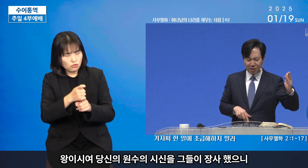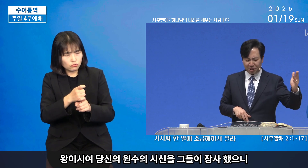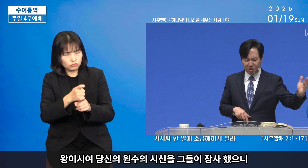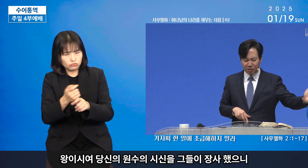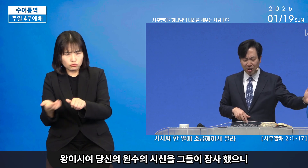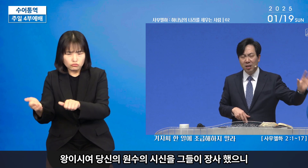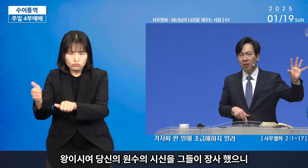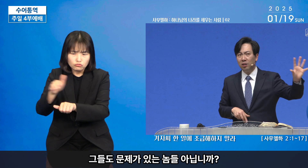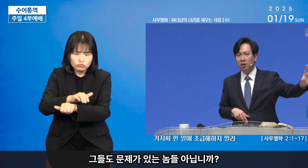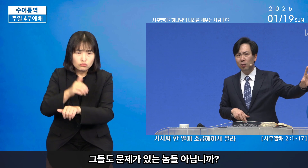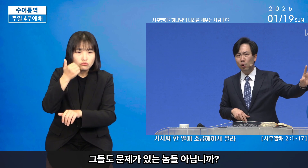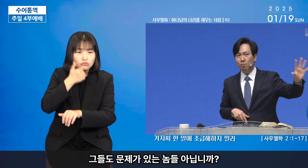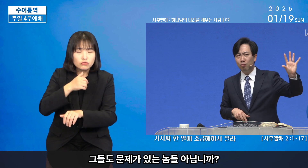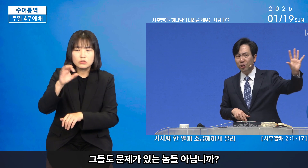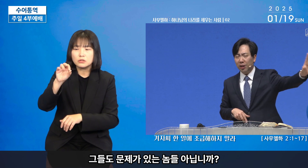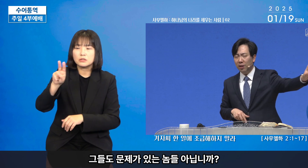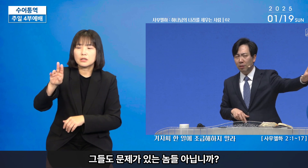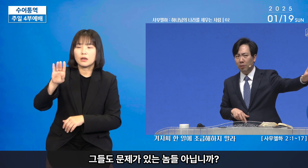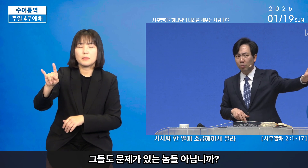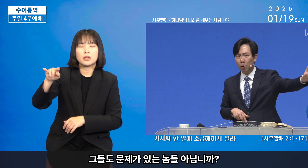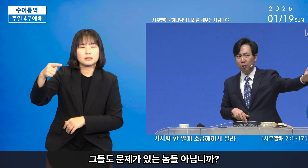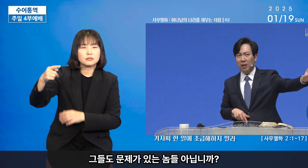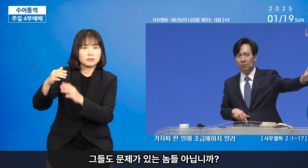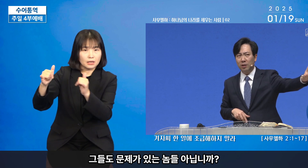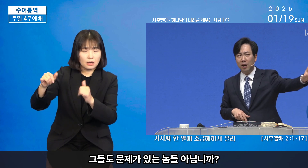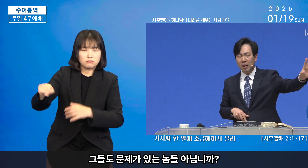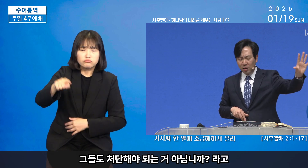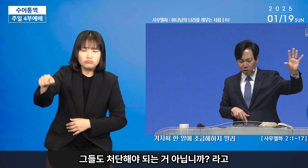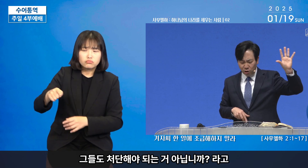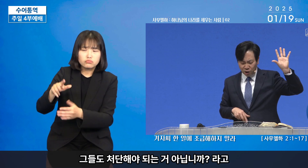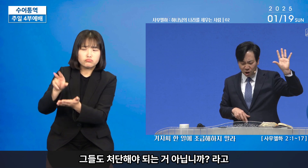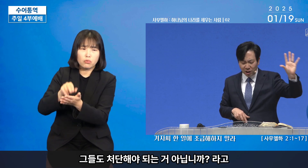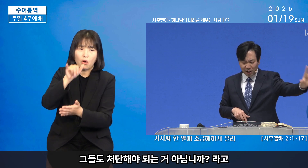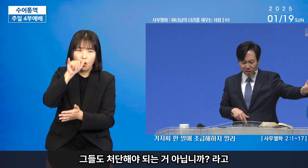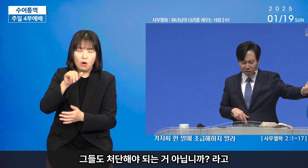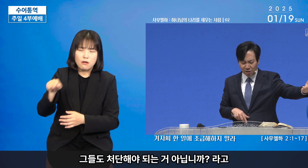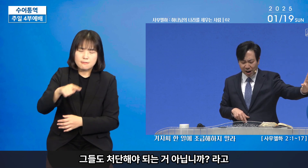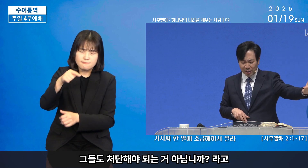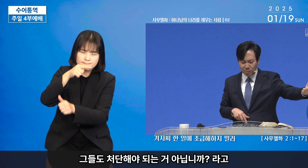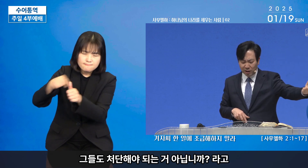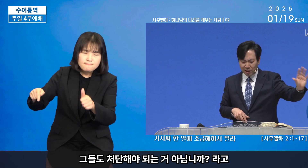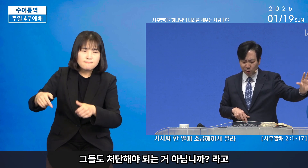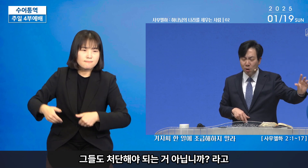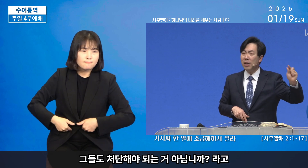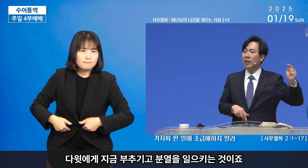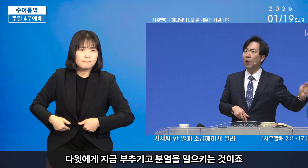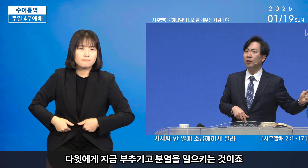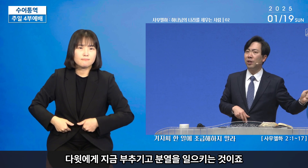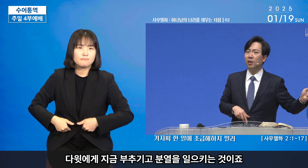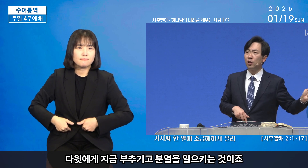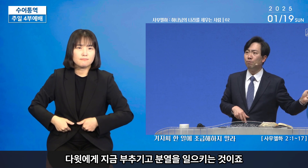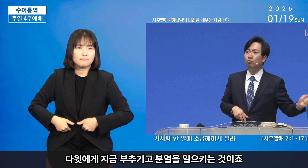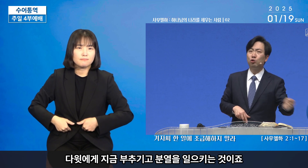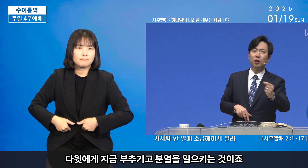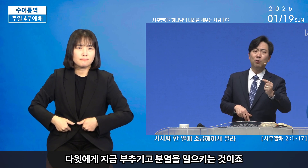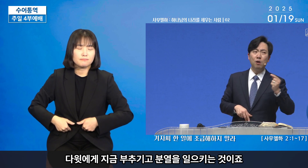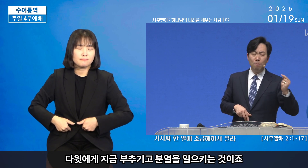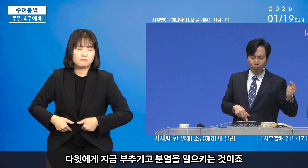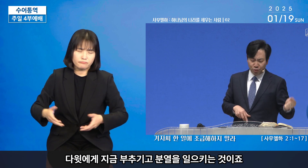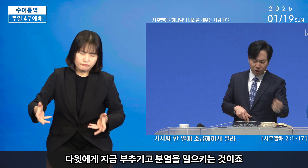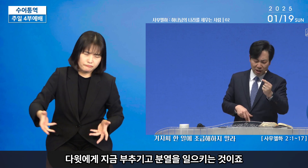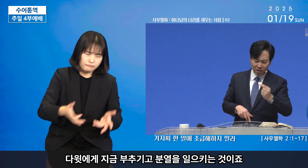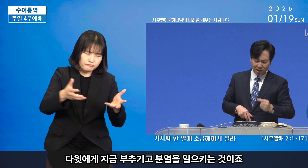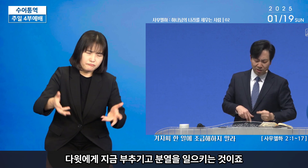그들이 장사했으니 그들도 문제가 있는 놈들 아닙니까? 그들도 처단해야 되는 거 아닙니까? 라고 다윗에게 지금